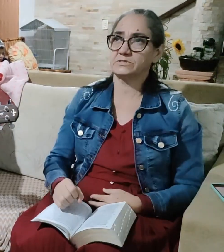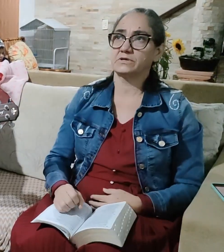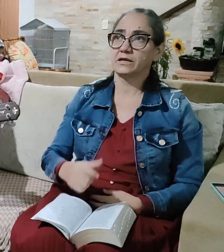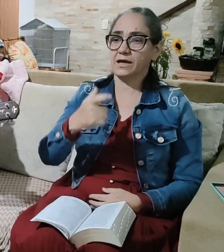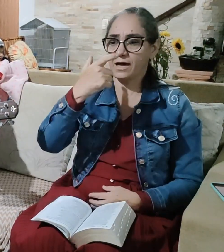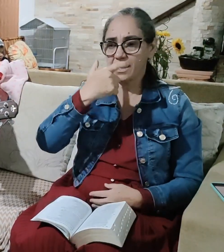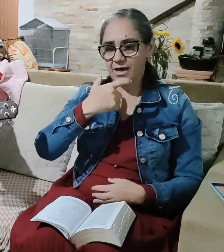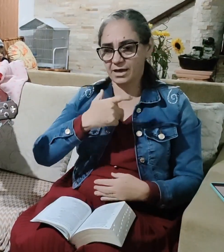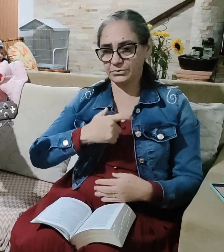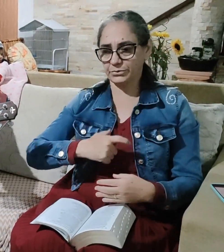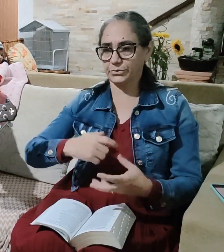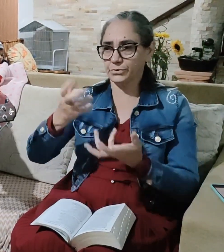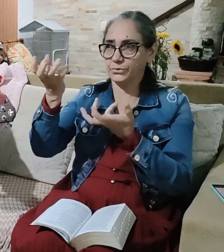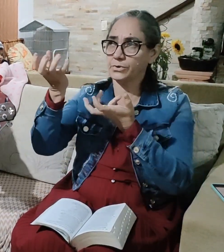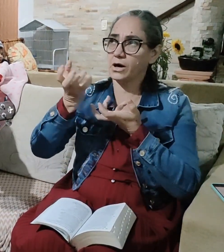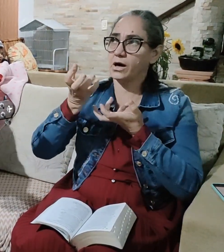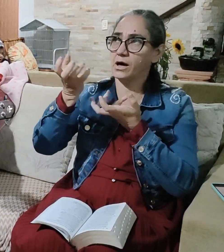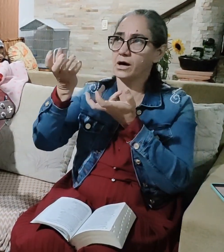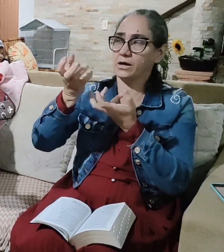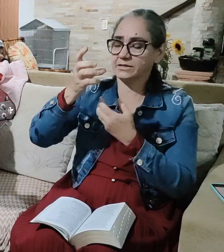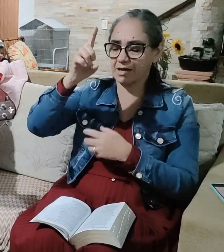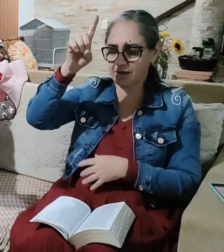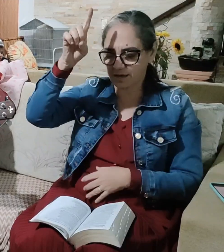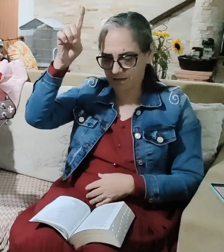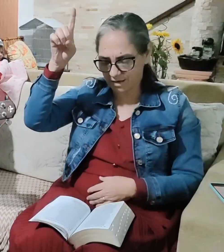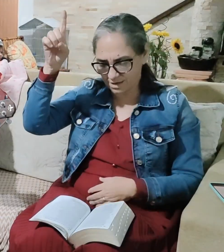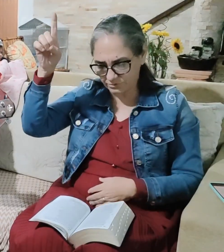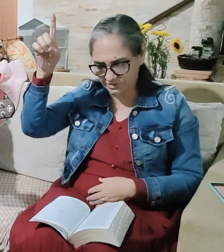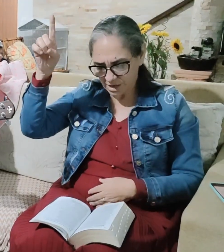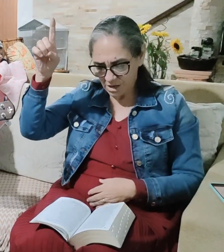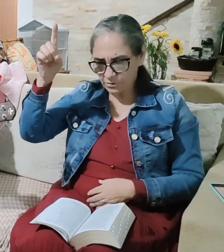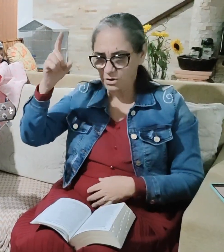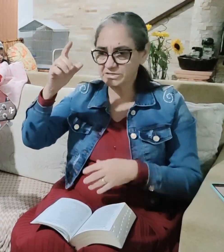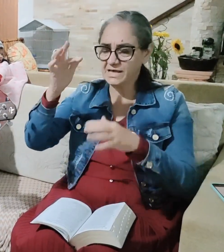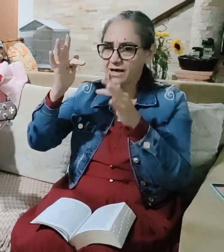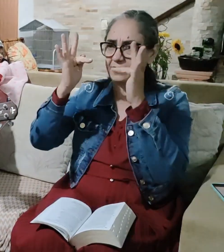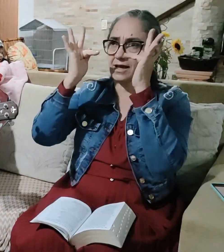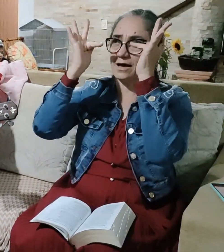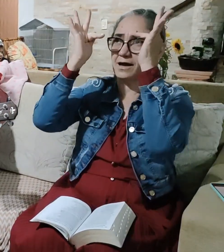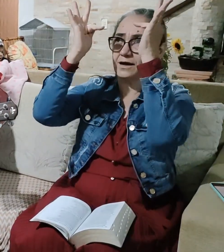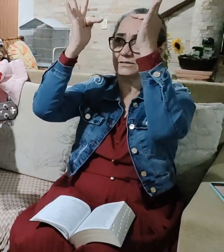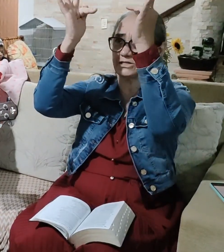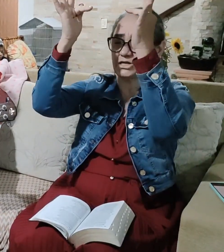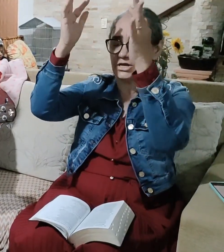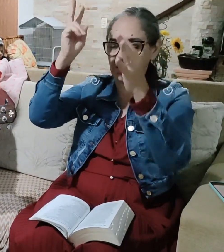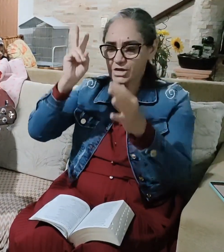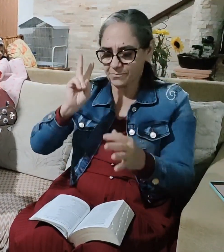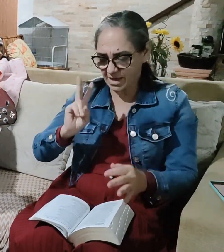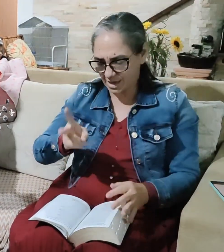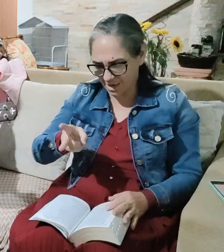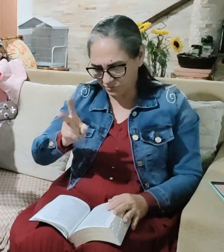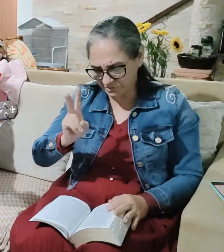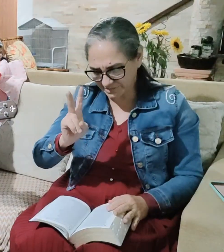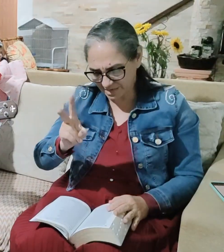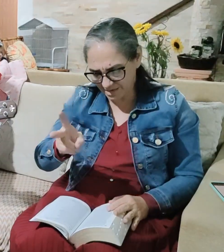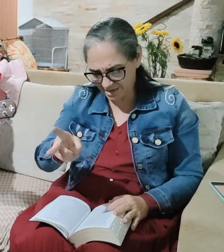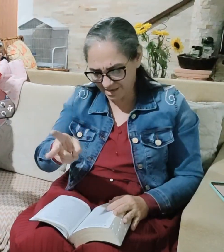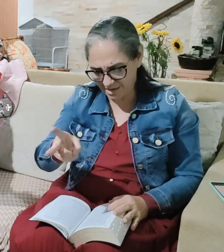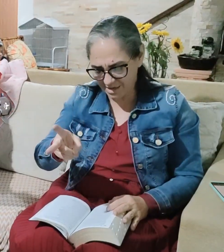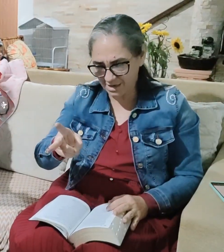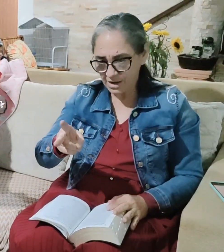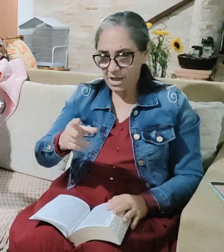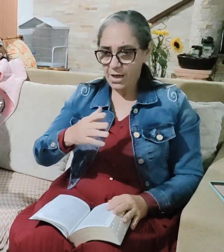Quero, ó Deus, consagrar-te em meu